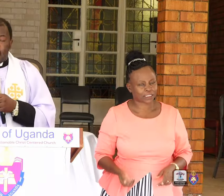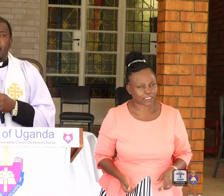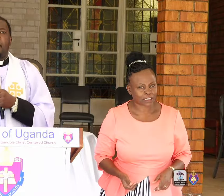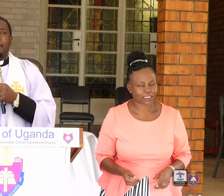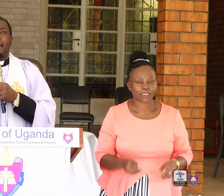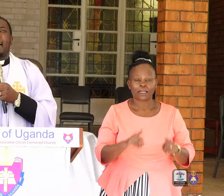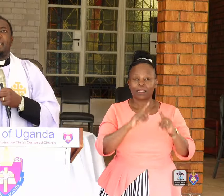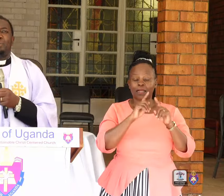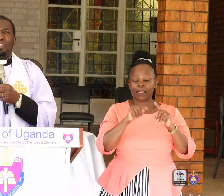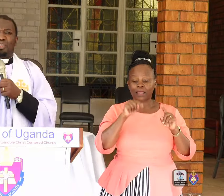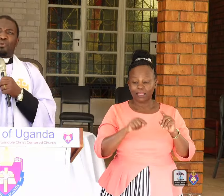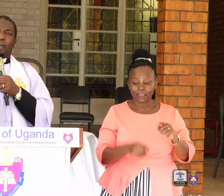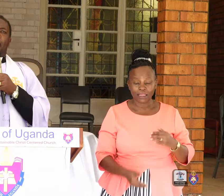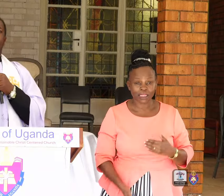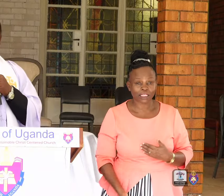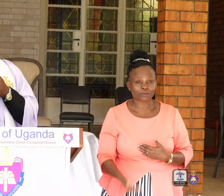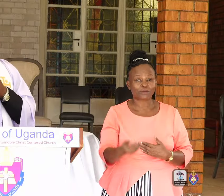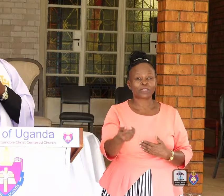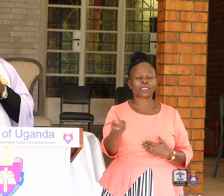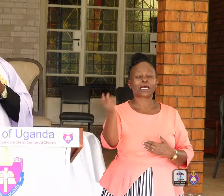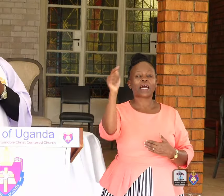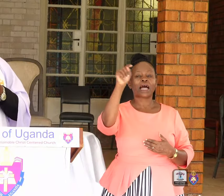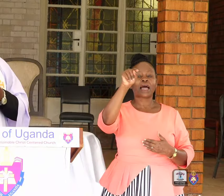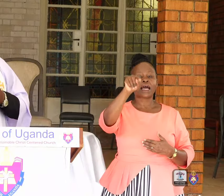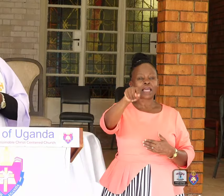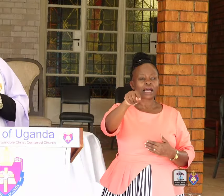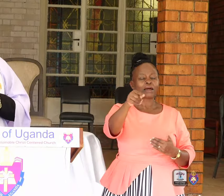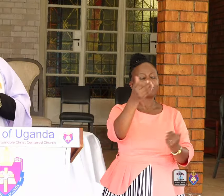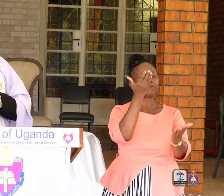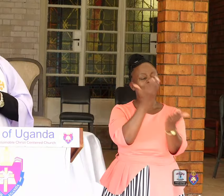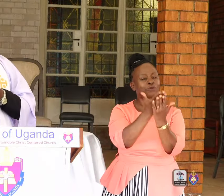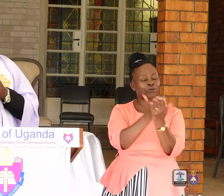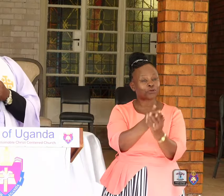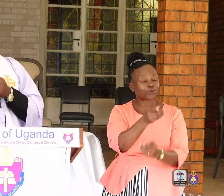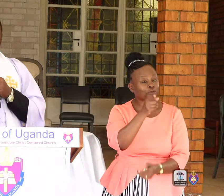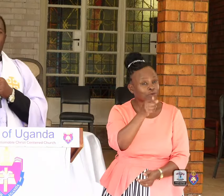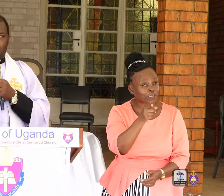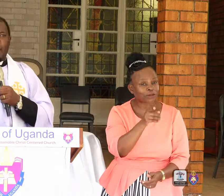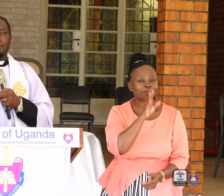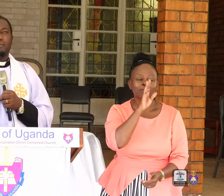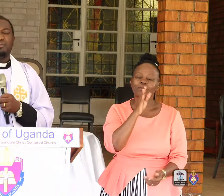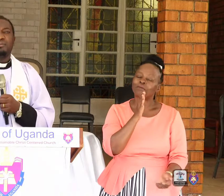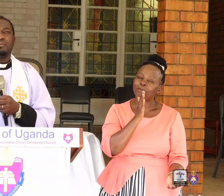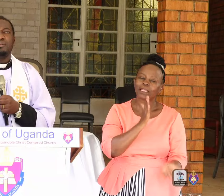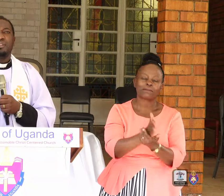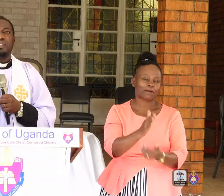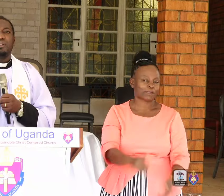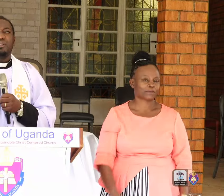naye amakya galero nzize kubeegayirira nakubasaba mubeere ba mazima